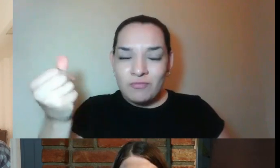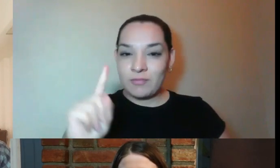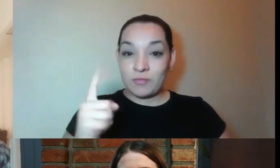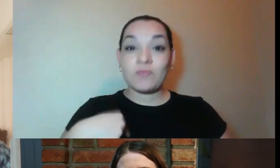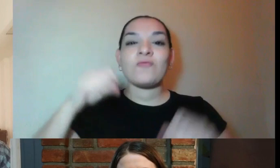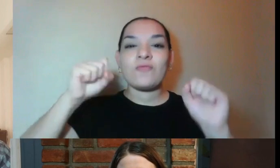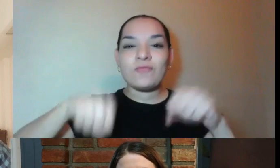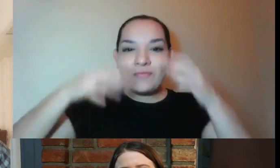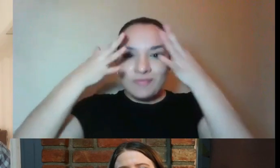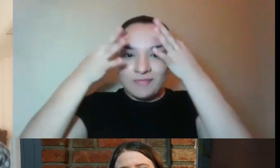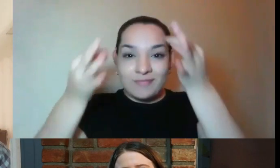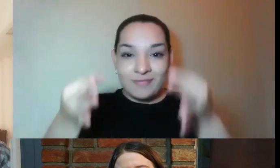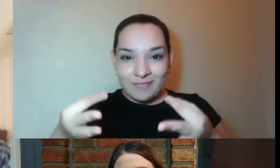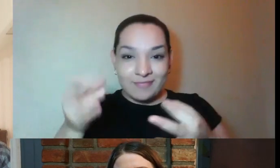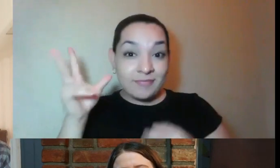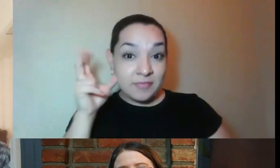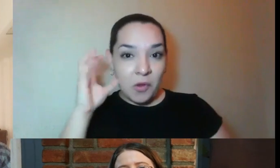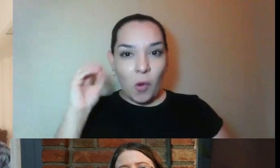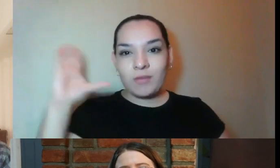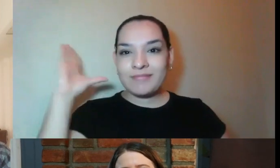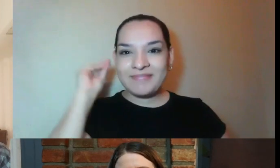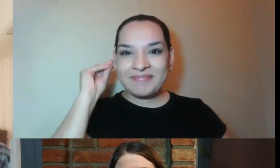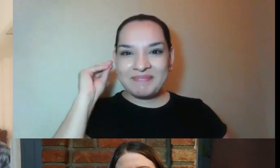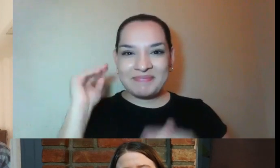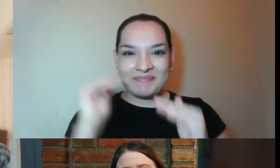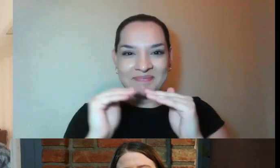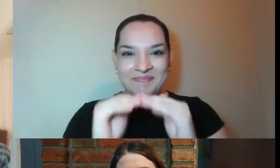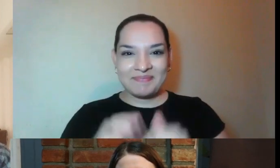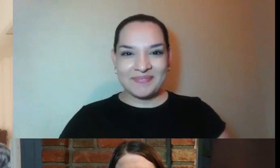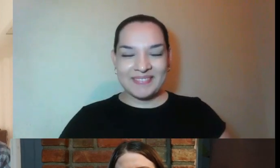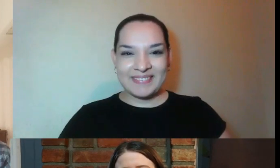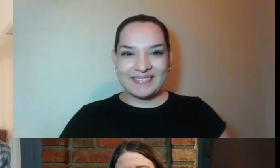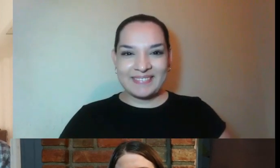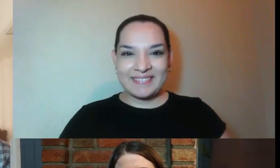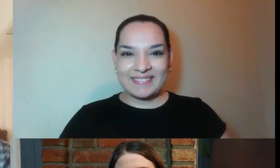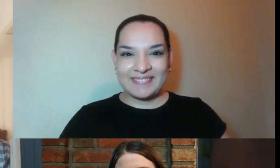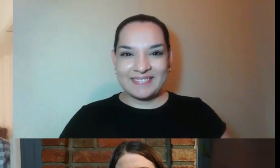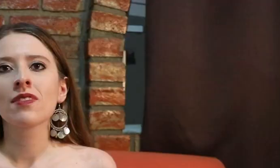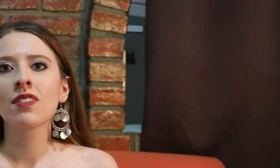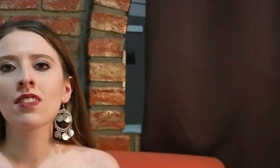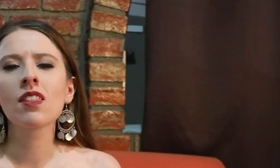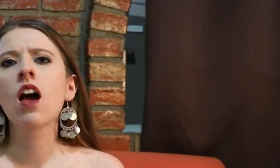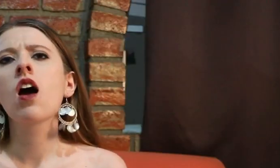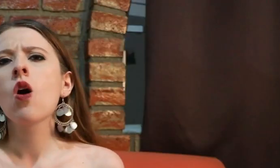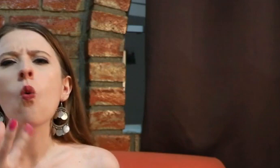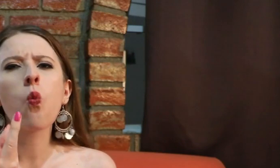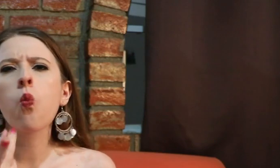escuchar cuando quiero y puedo no escuchar cuando quiero también.